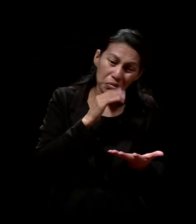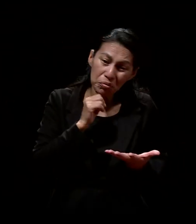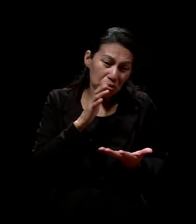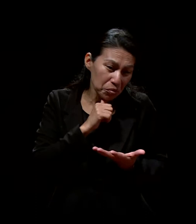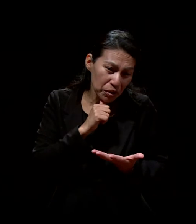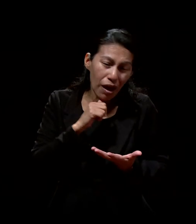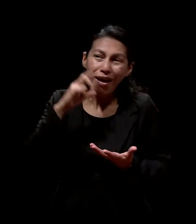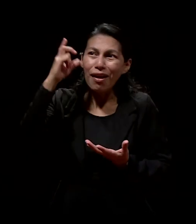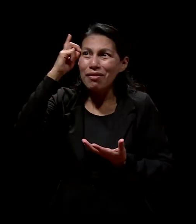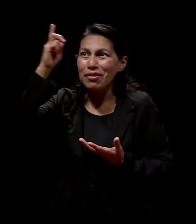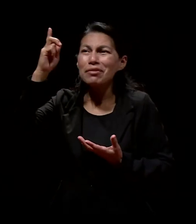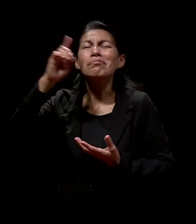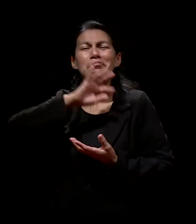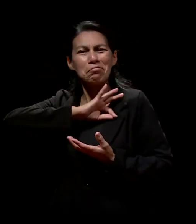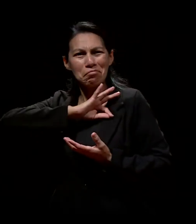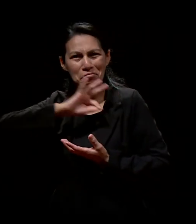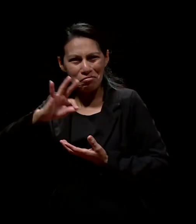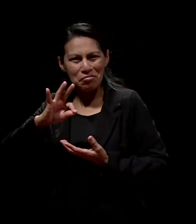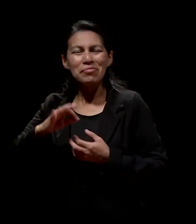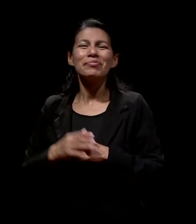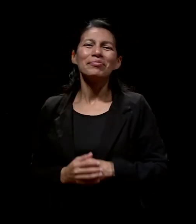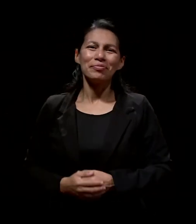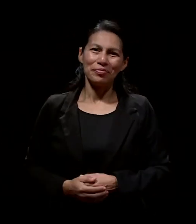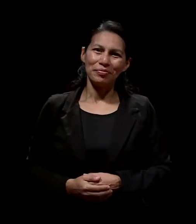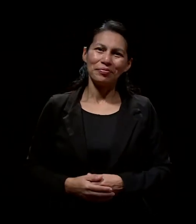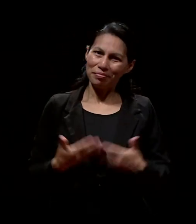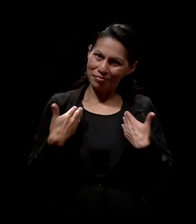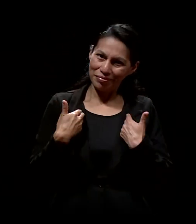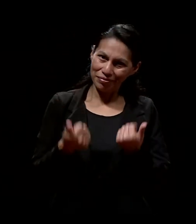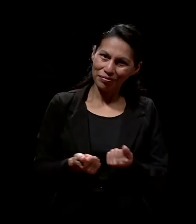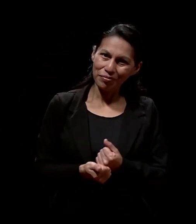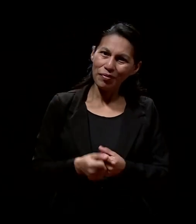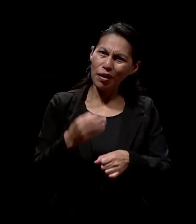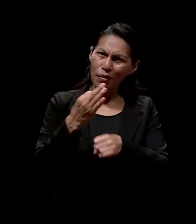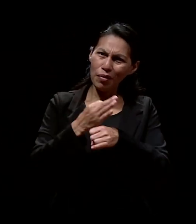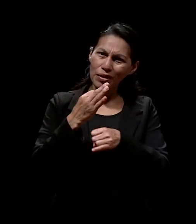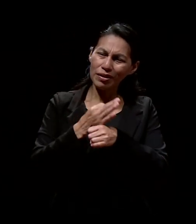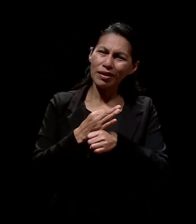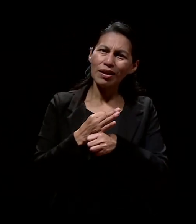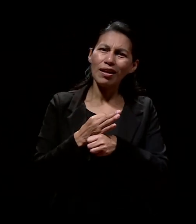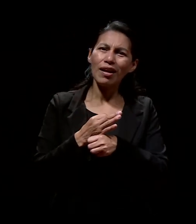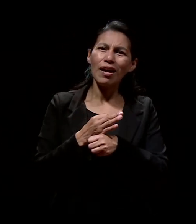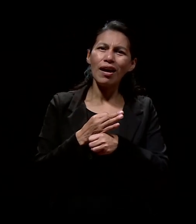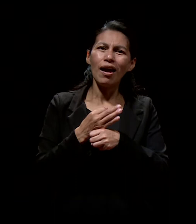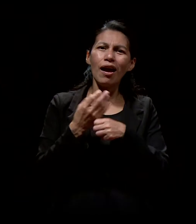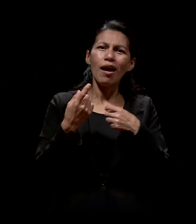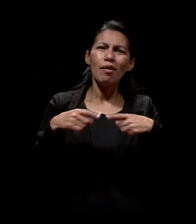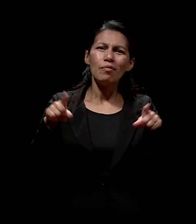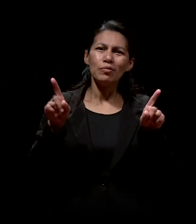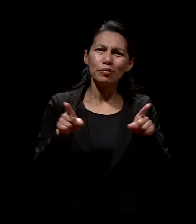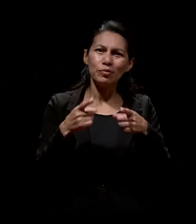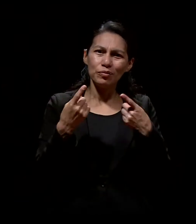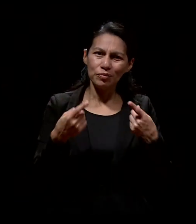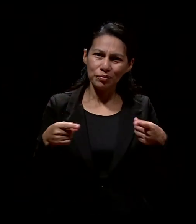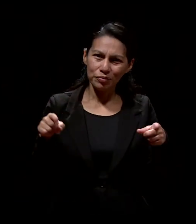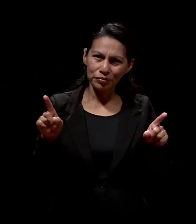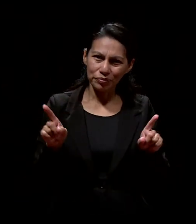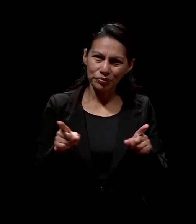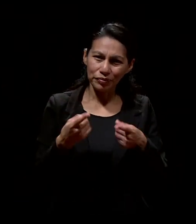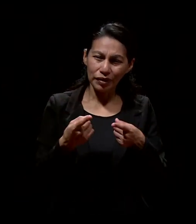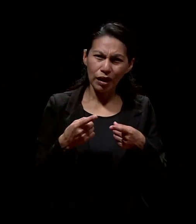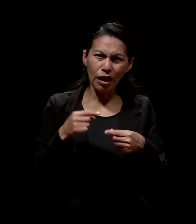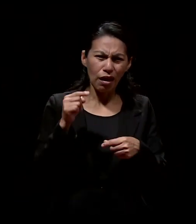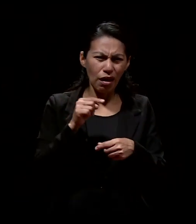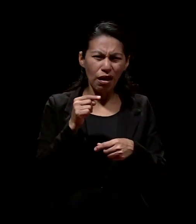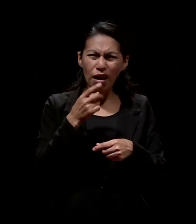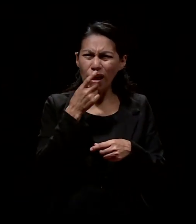no podemos hacer por nosotros mismos. Así que mientras escuchamos un instrumental que nos